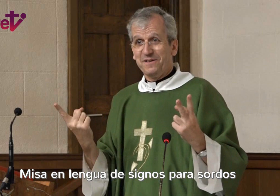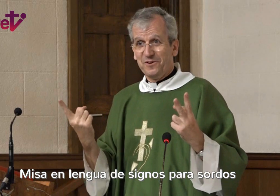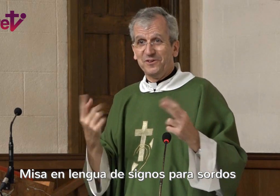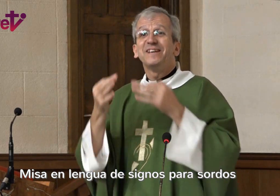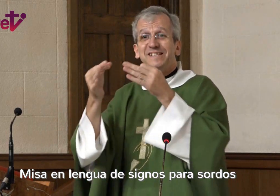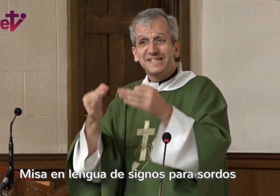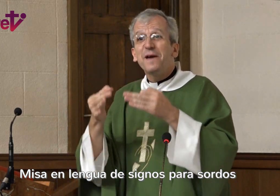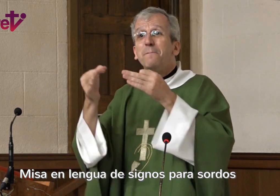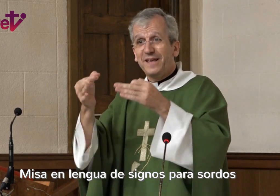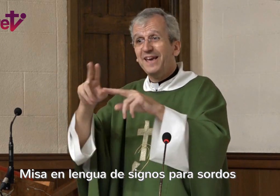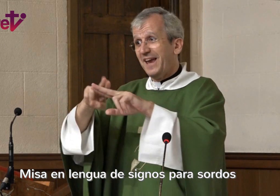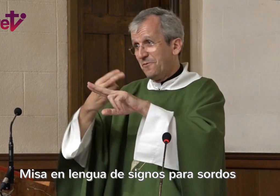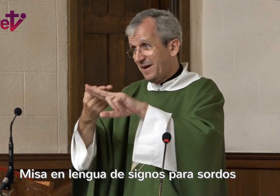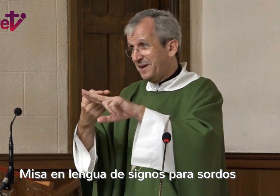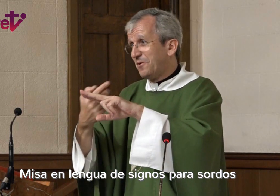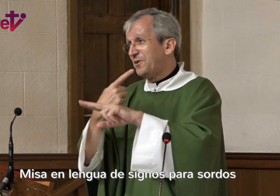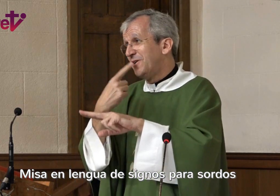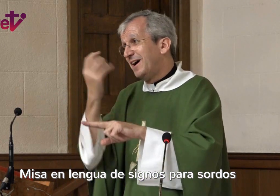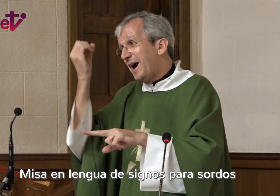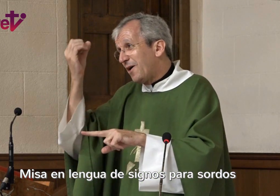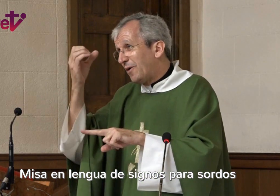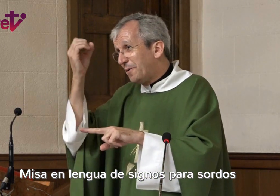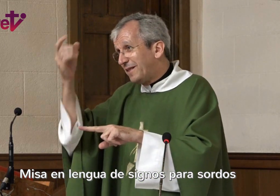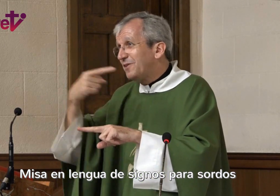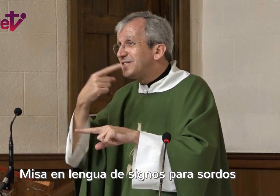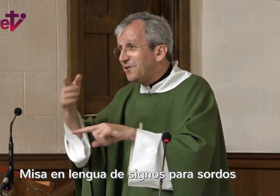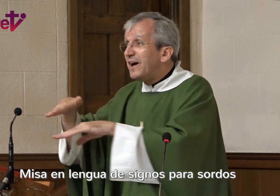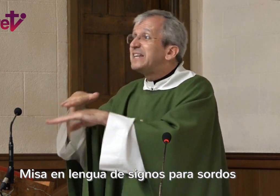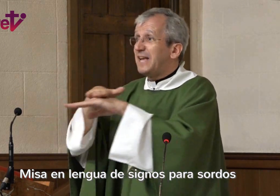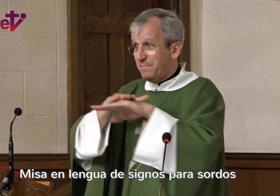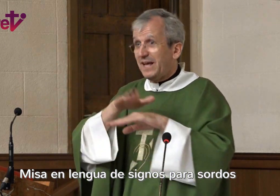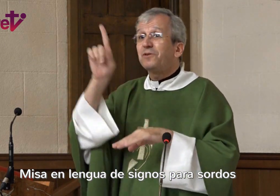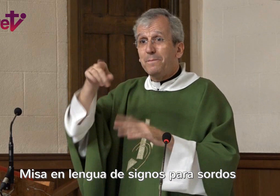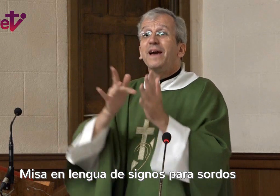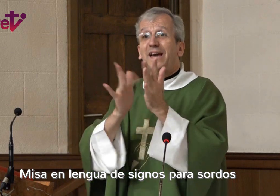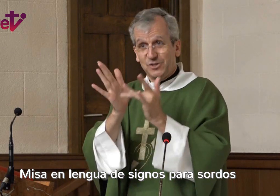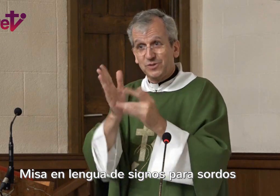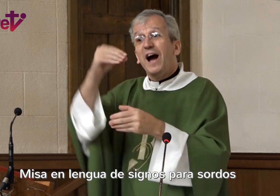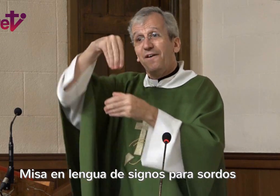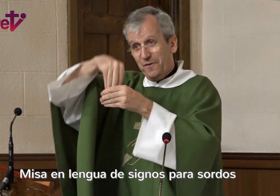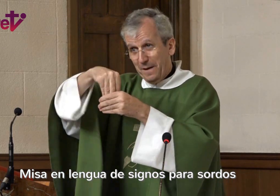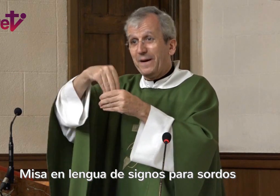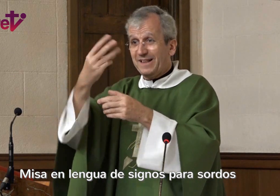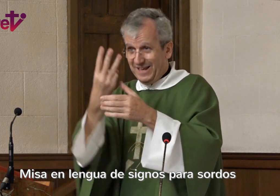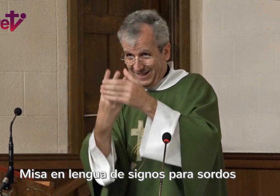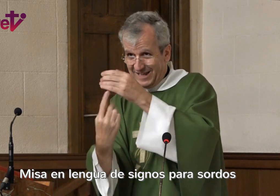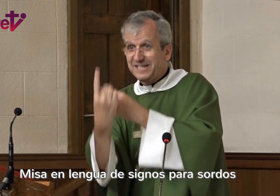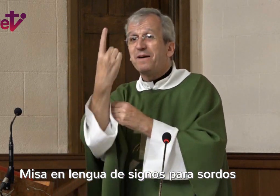matrimonio siempre en un matrimonio cuando predigo les digo está invitado también Jesús a formar parte de ese